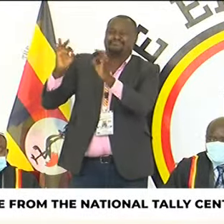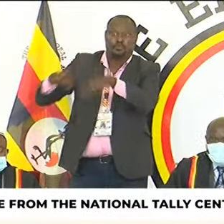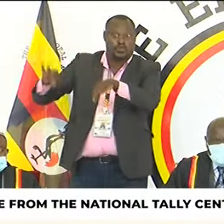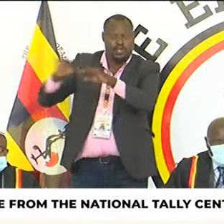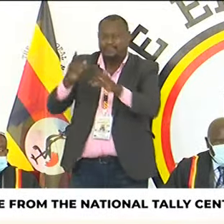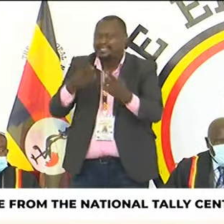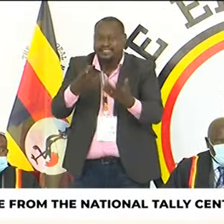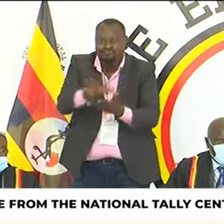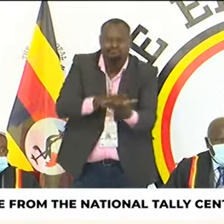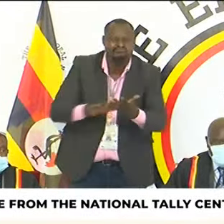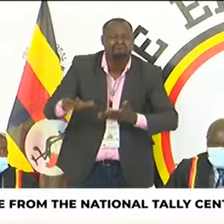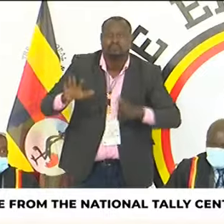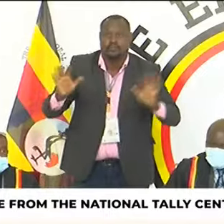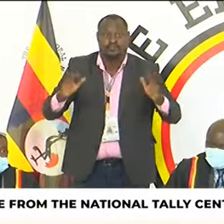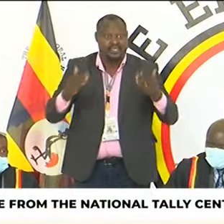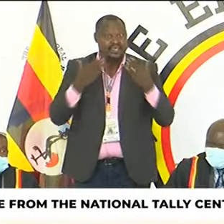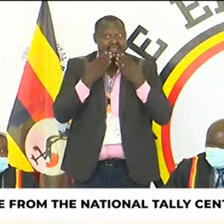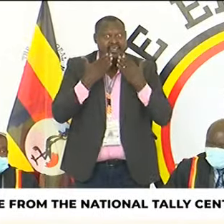Our next